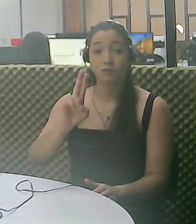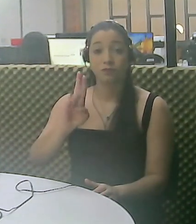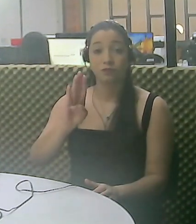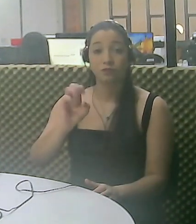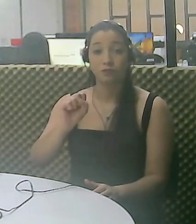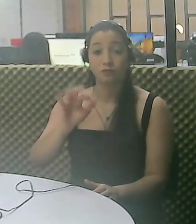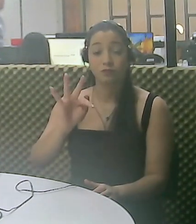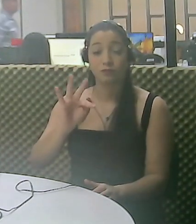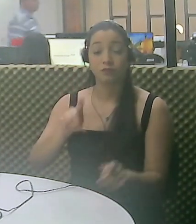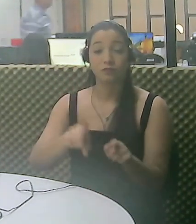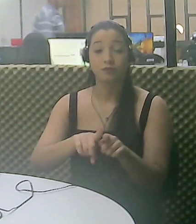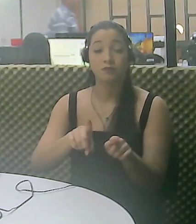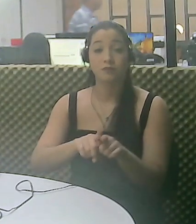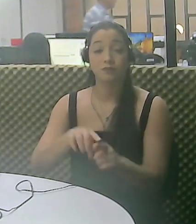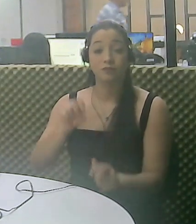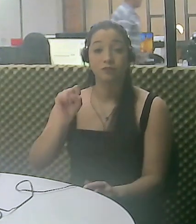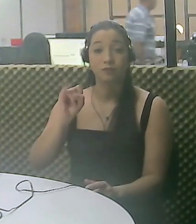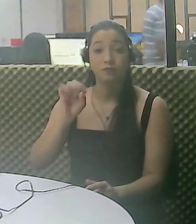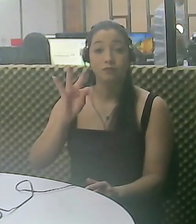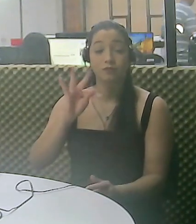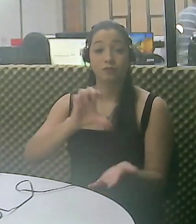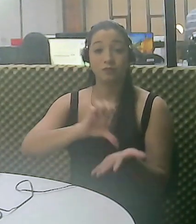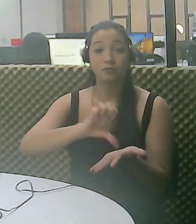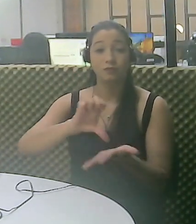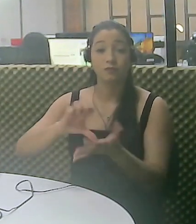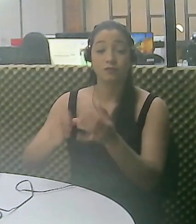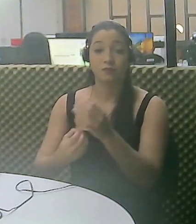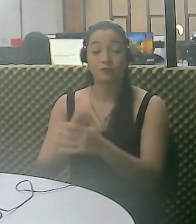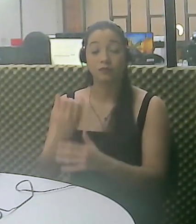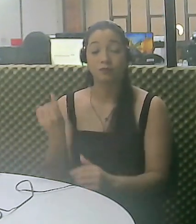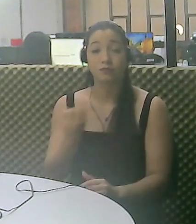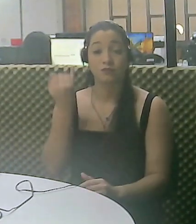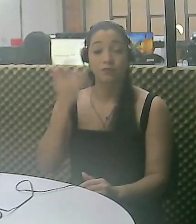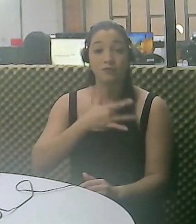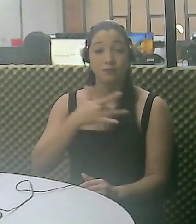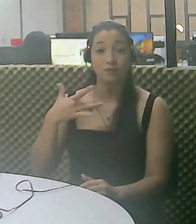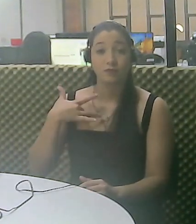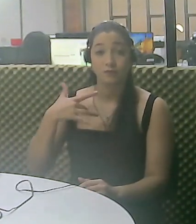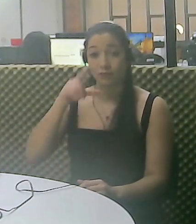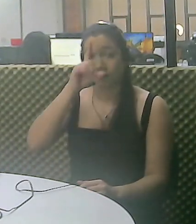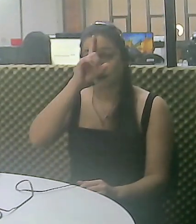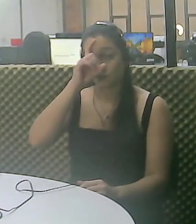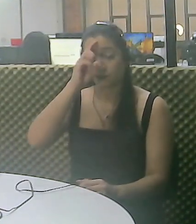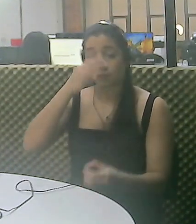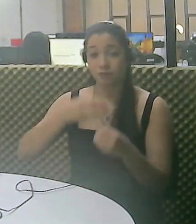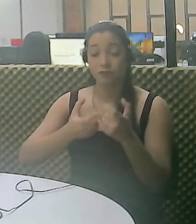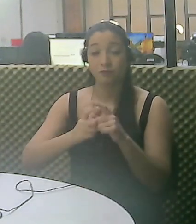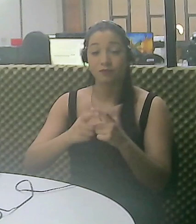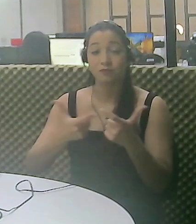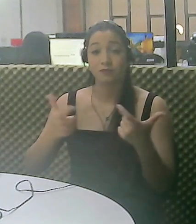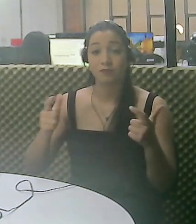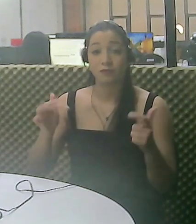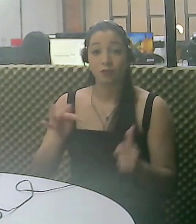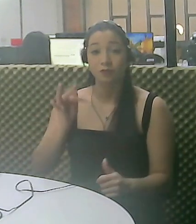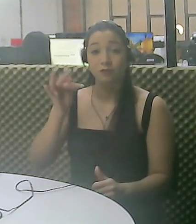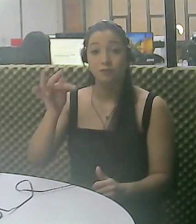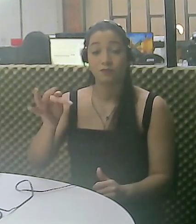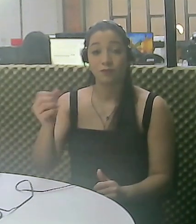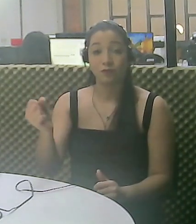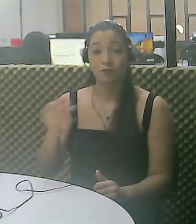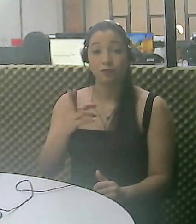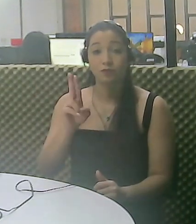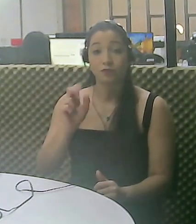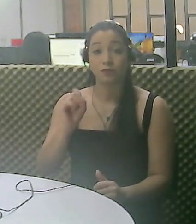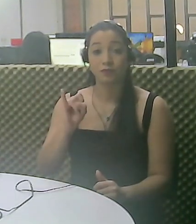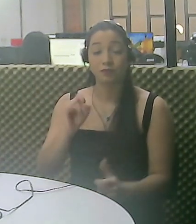o CIAT e criamos vários centros de saúde importantíssimos. O Hospital Municipal está sendo ampliado e já tem mais uma